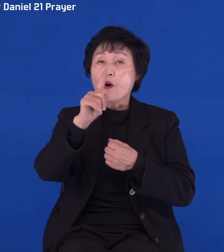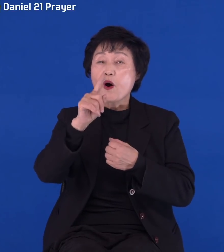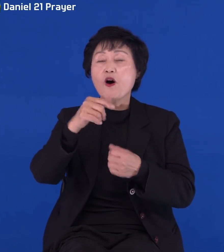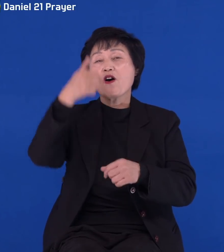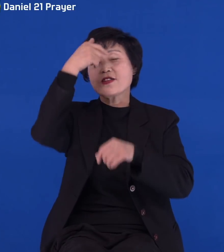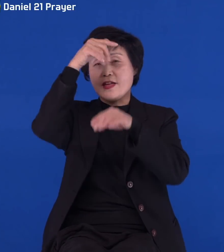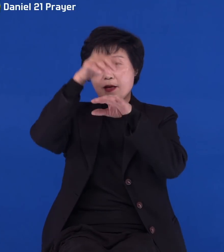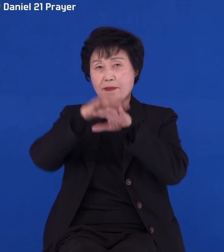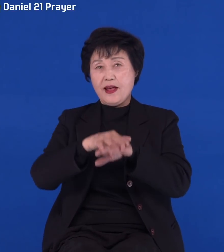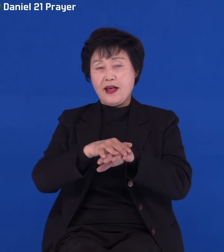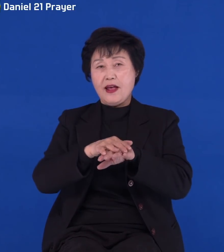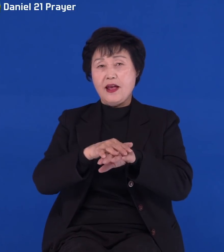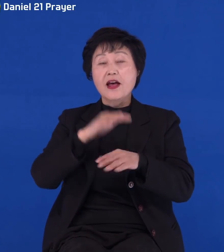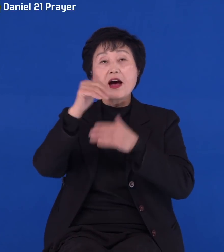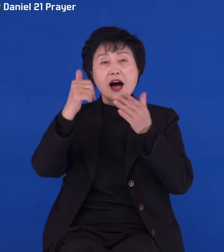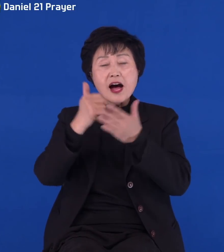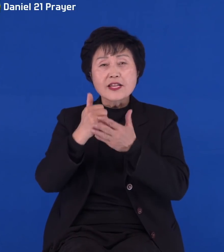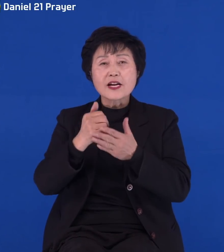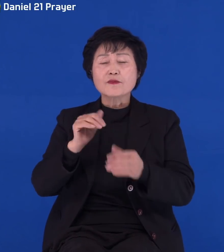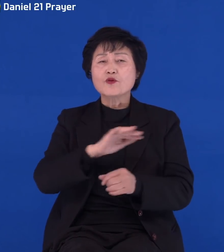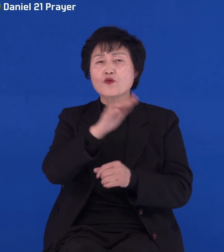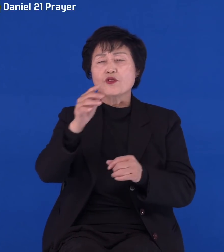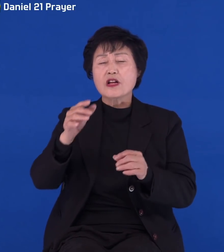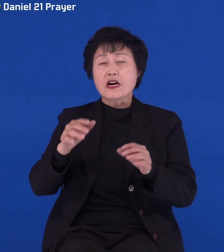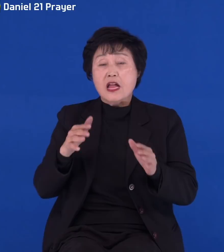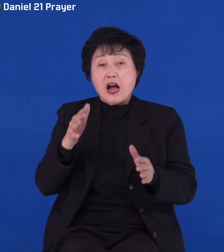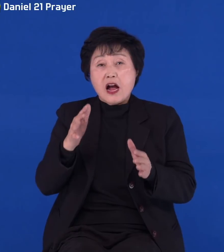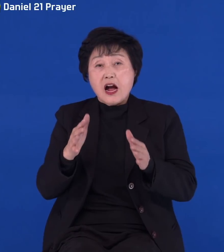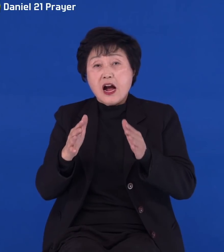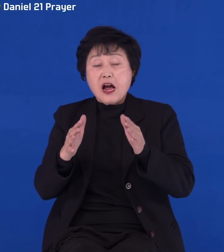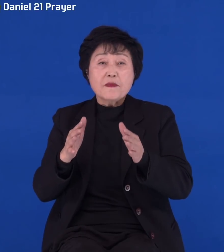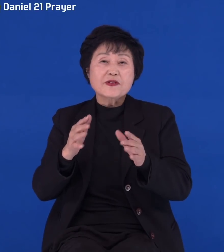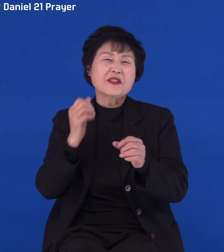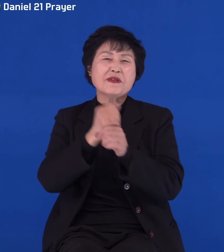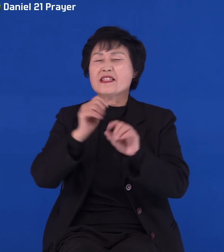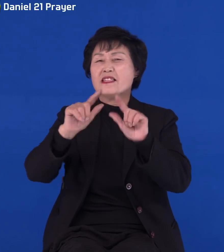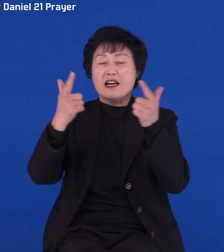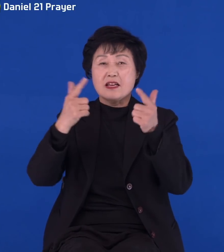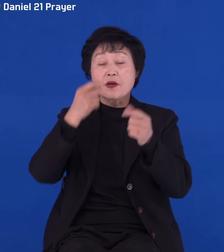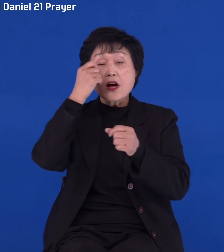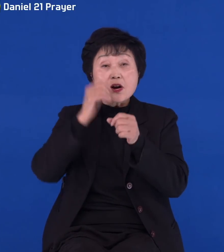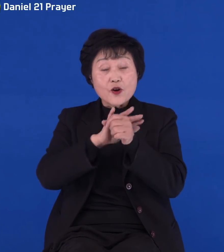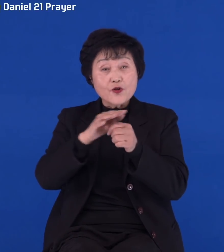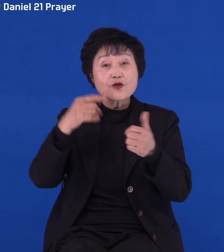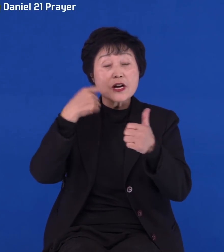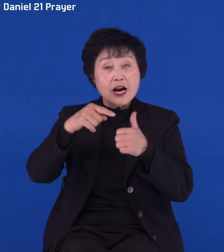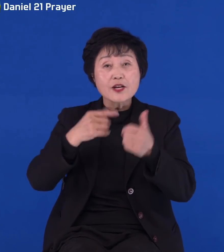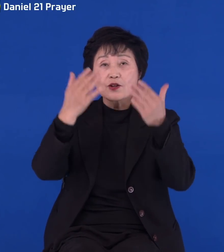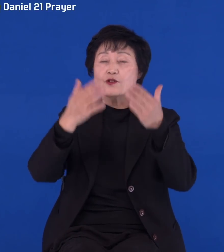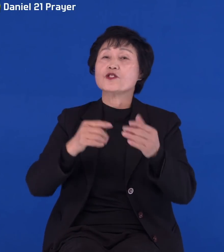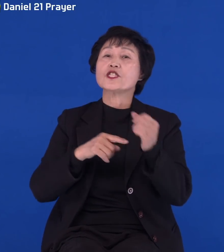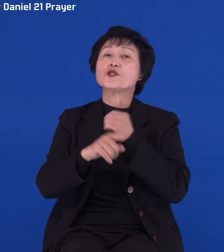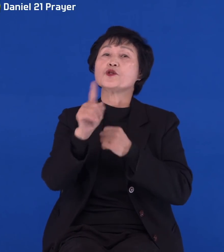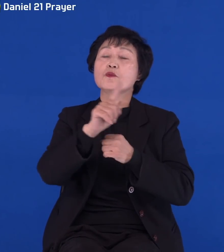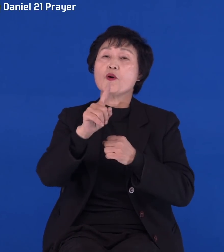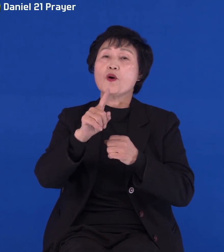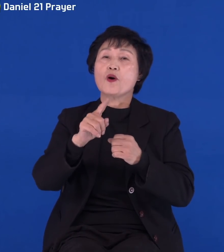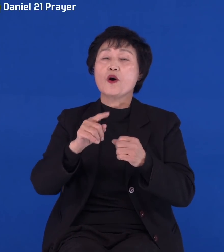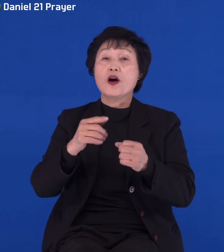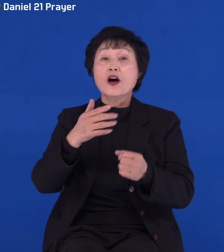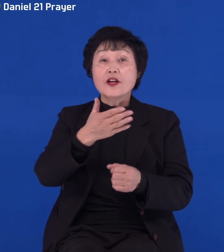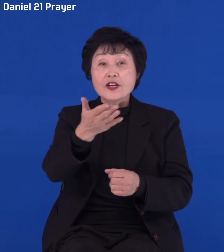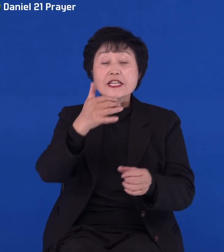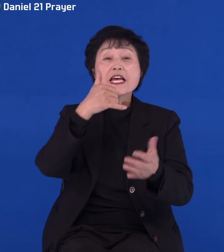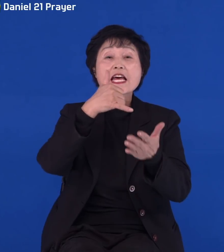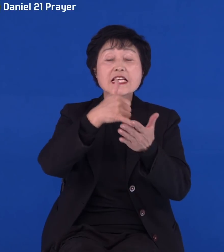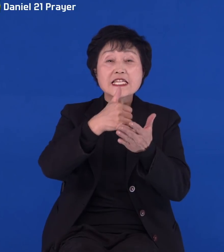하나님 우리를 로봇으로 만들지 않았습니다. 하나님이 긍휼을 가르쳐준 이유는, 은혜를 가르쳐준 이유는 너도 나와 이제 사랑의 교제를 하는데 너의 인격으로 반응하라는